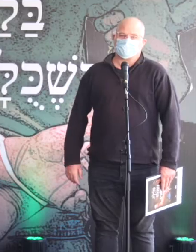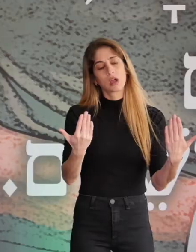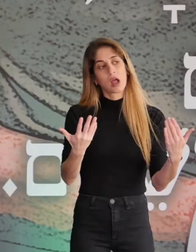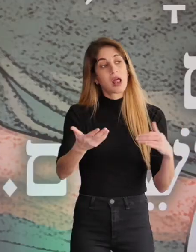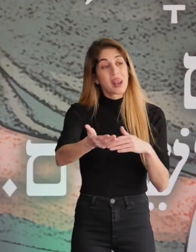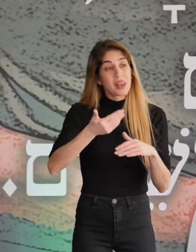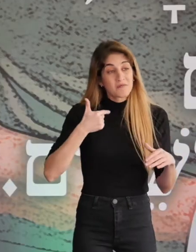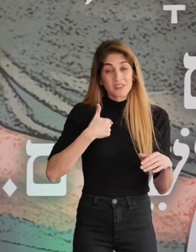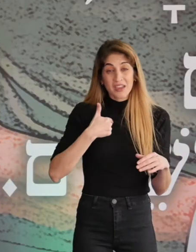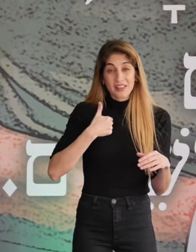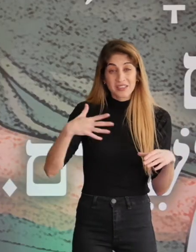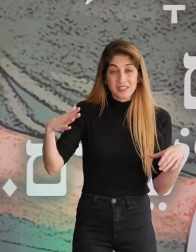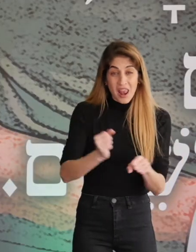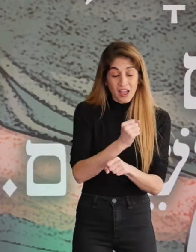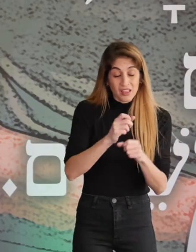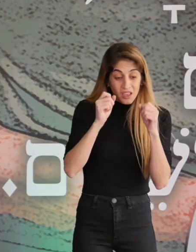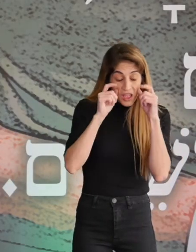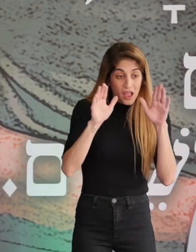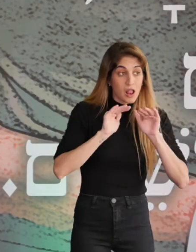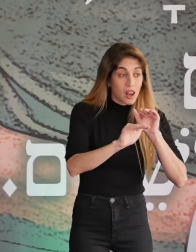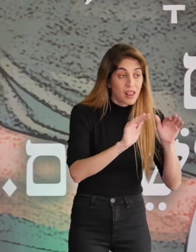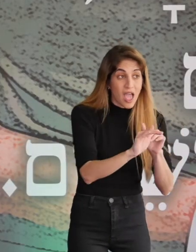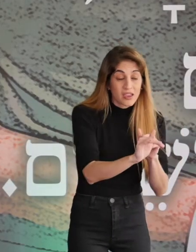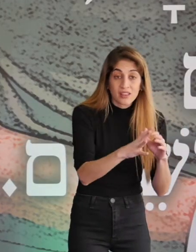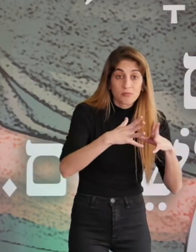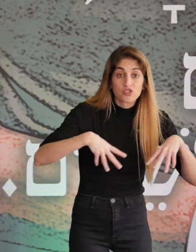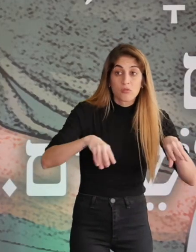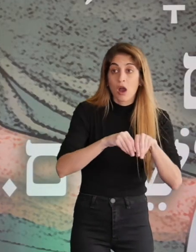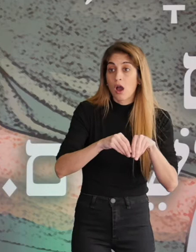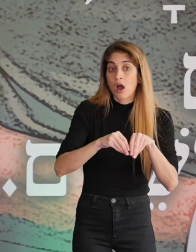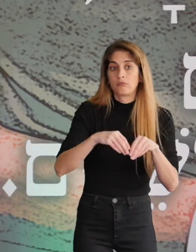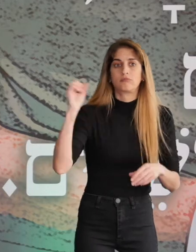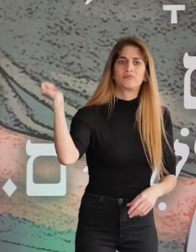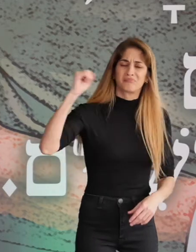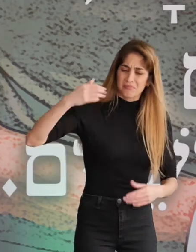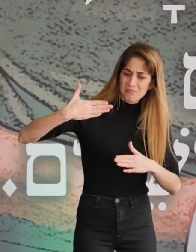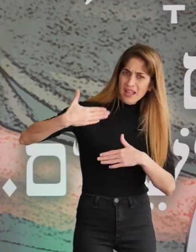לפני שהצלחתי להעיר את המשפחה, היו דפיקות בדלת הכניסה,